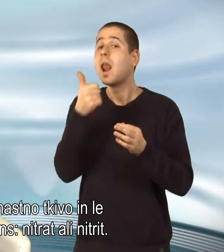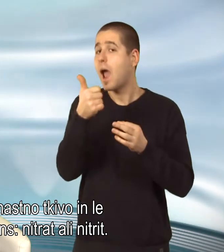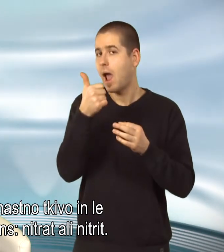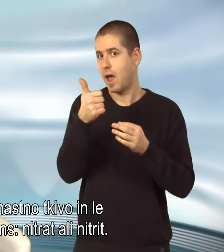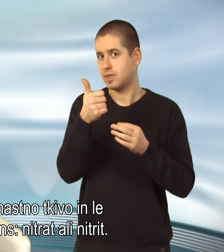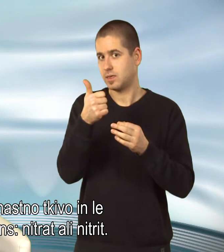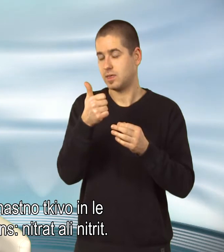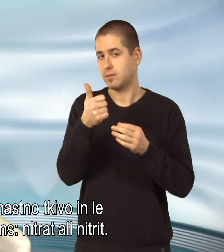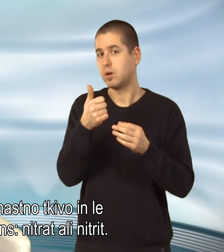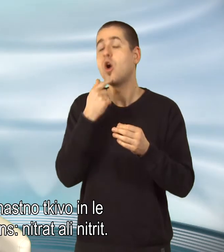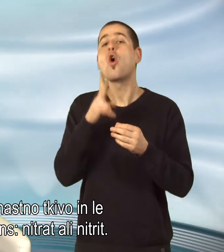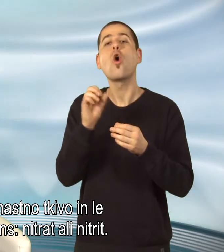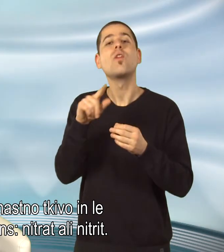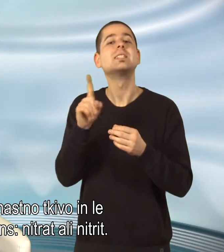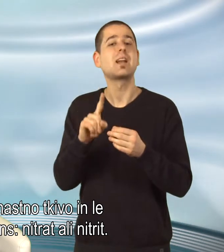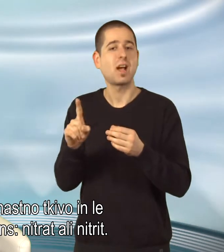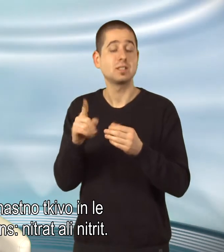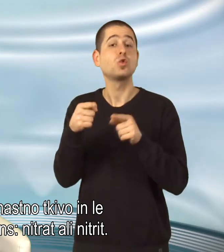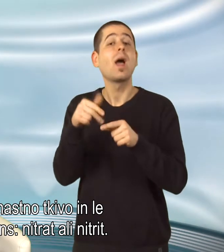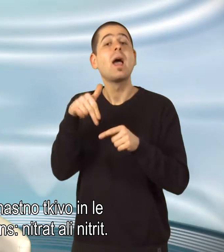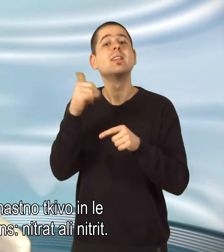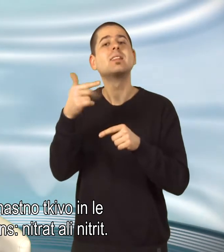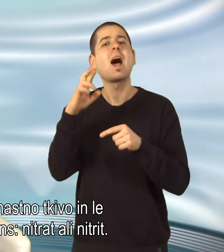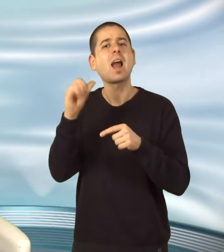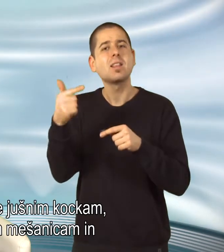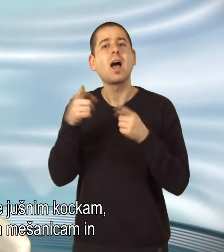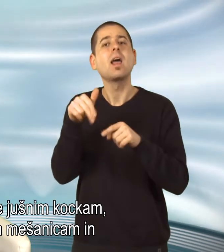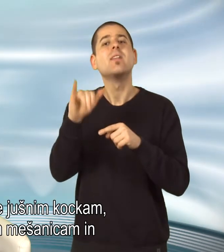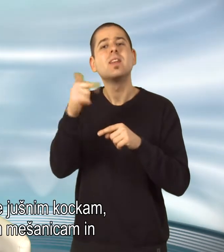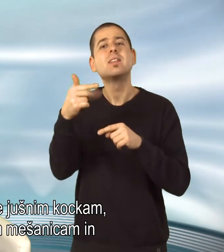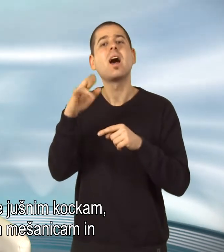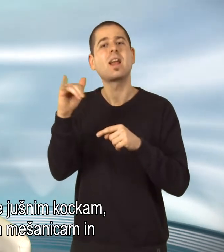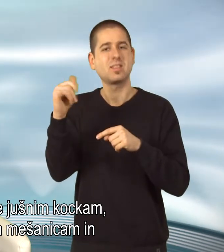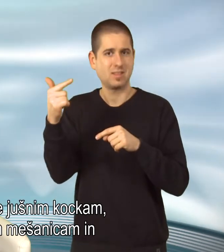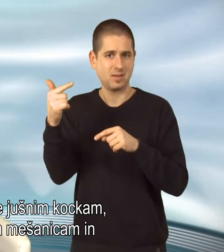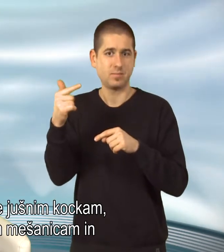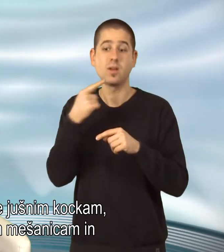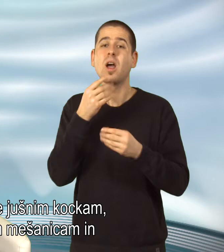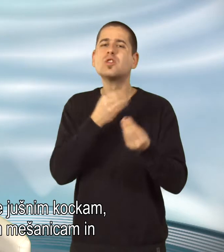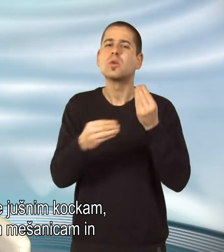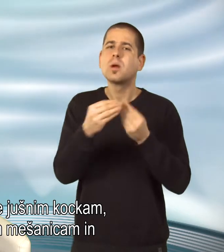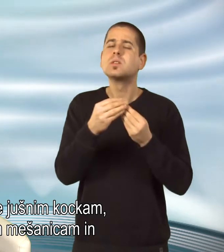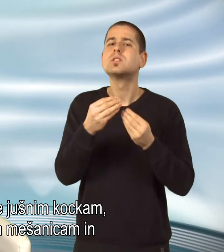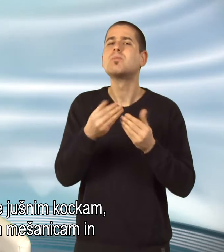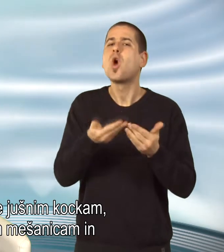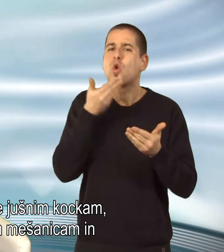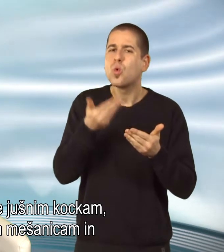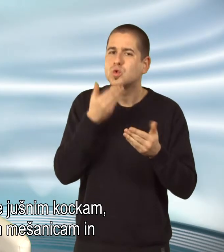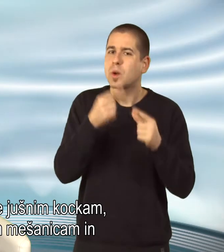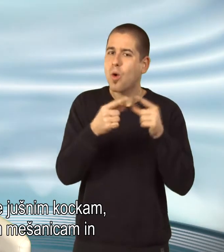en konzervant, nitrat ali nitrit. Izogibajte se jušnim kockam,